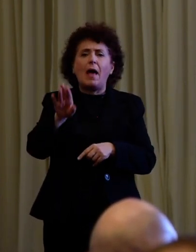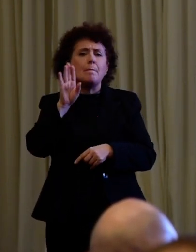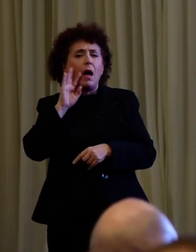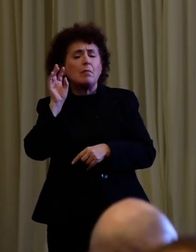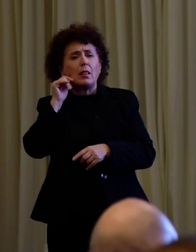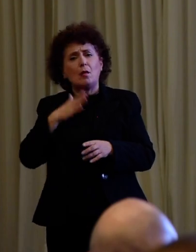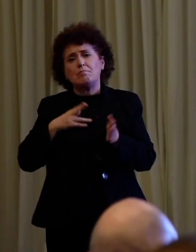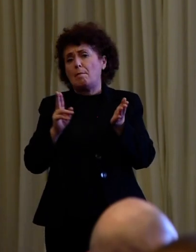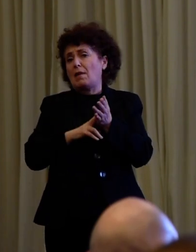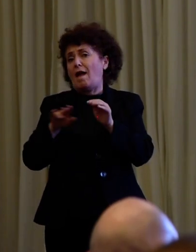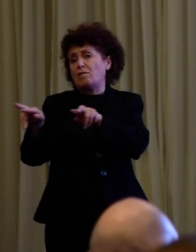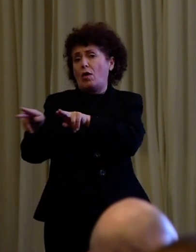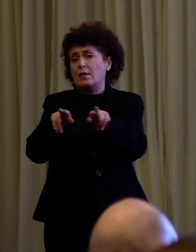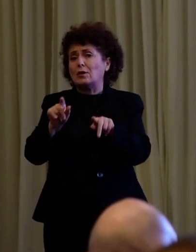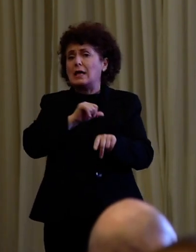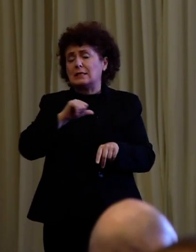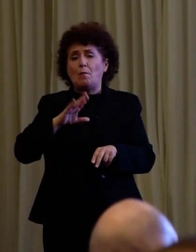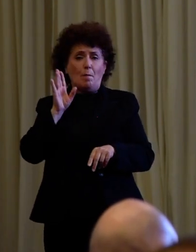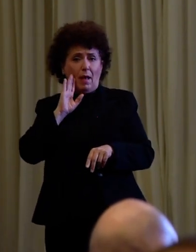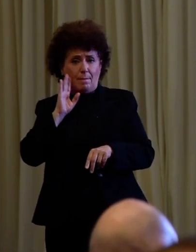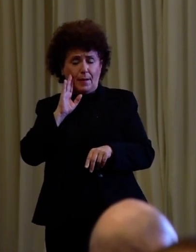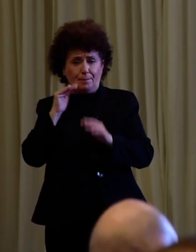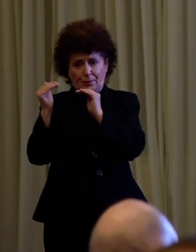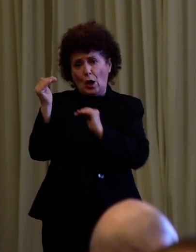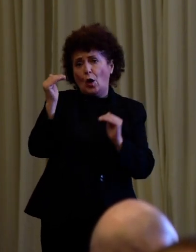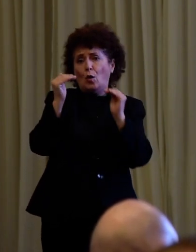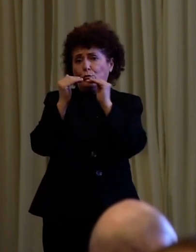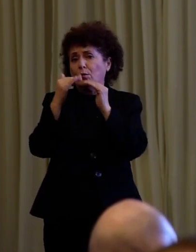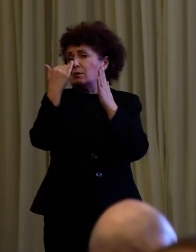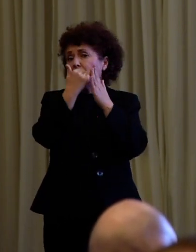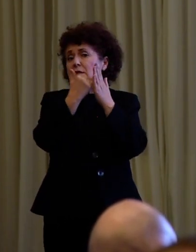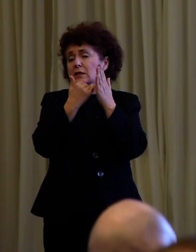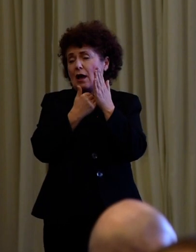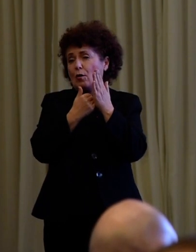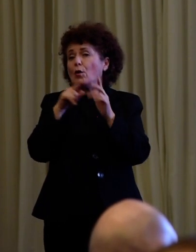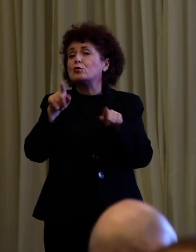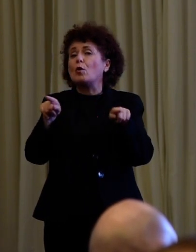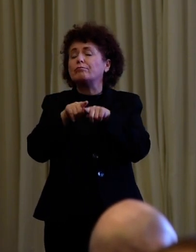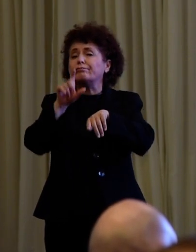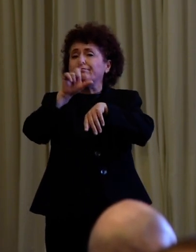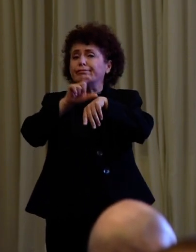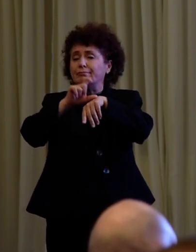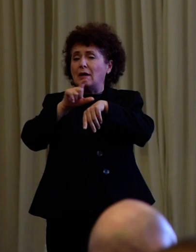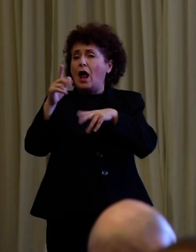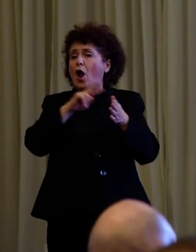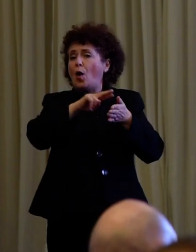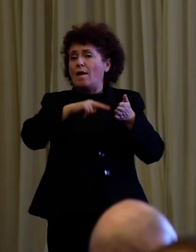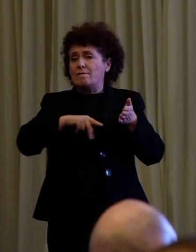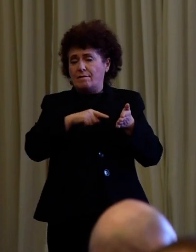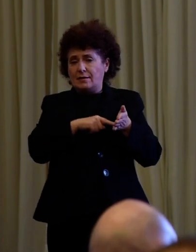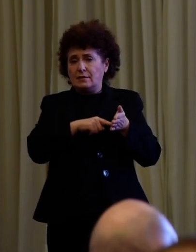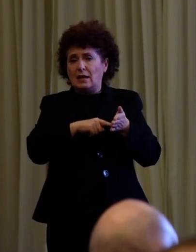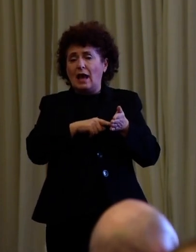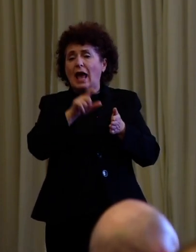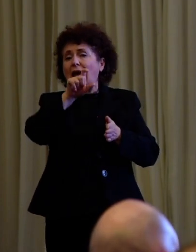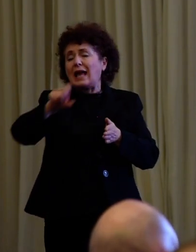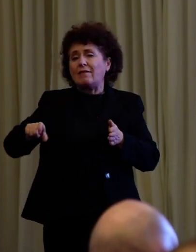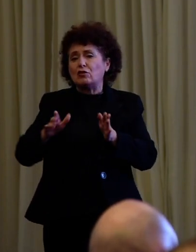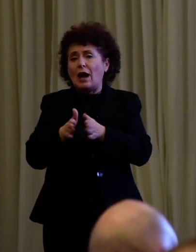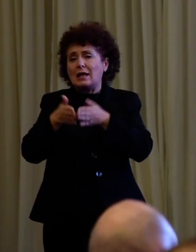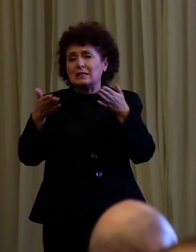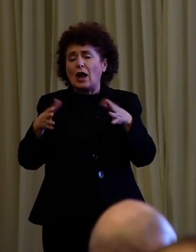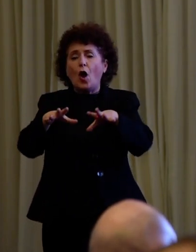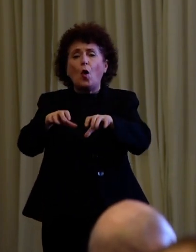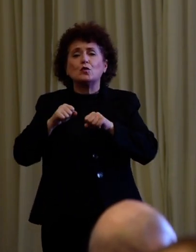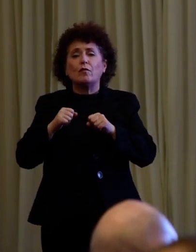родителки. Продолжување со согласување на законската регулатива со Истанбулската конвенција пред Кривичниот закон и усвојување